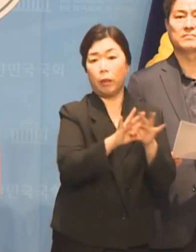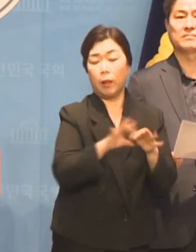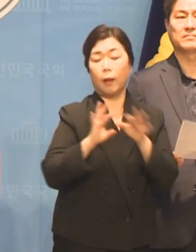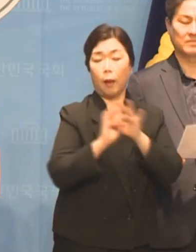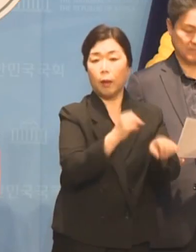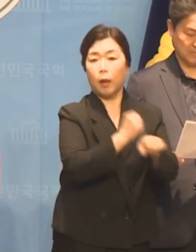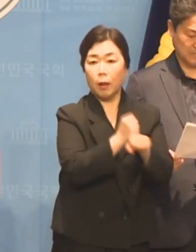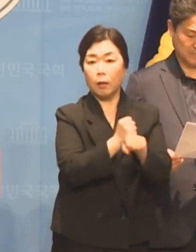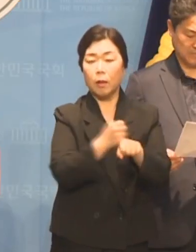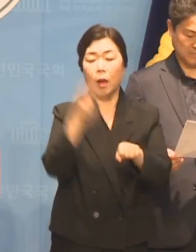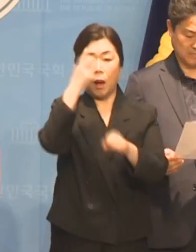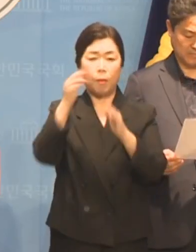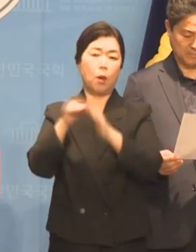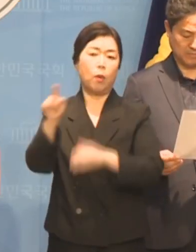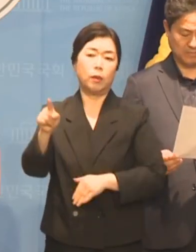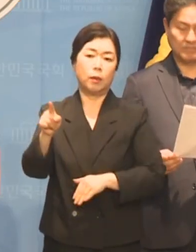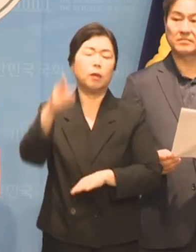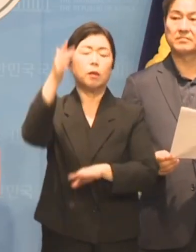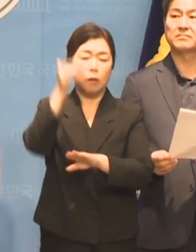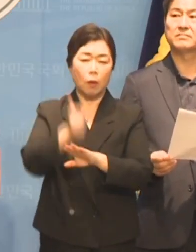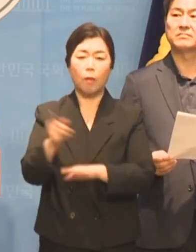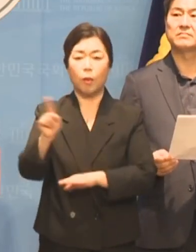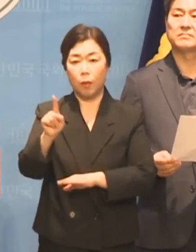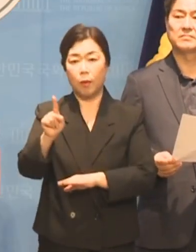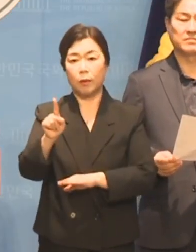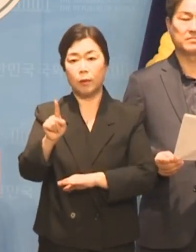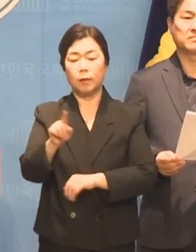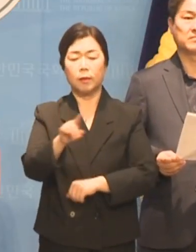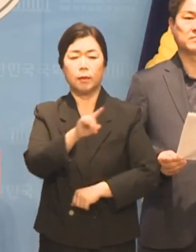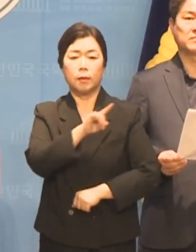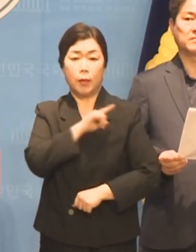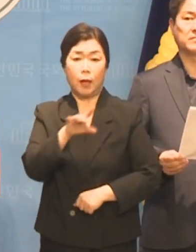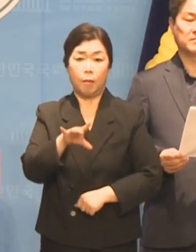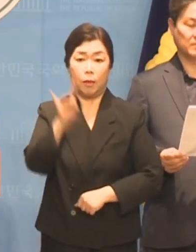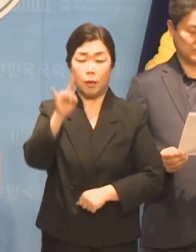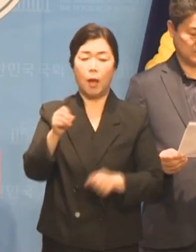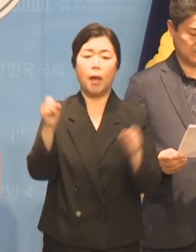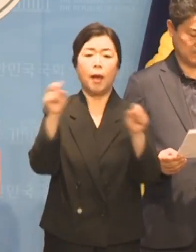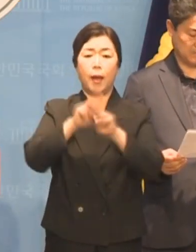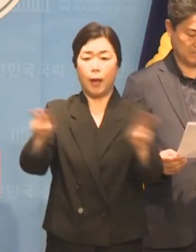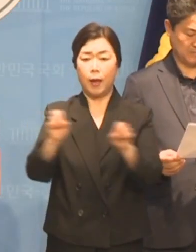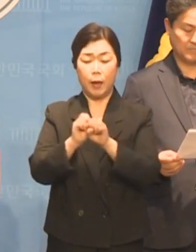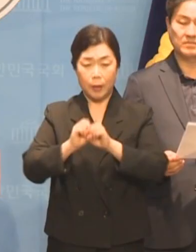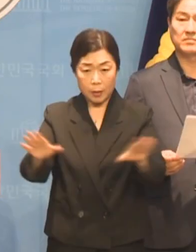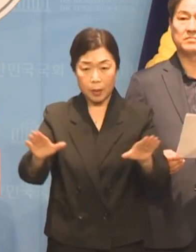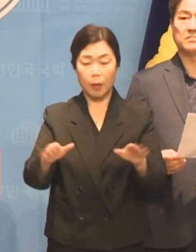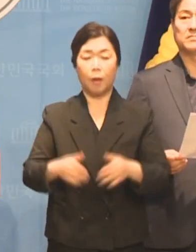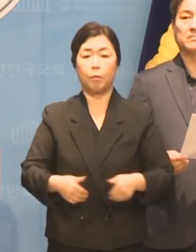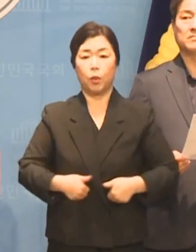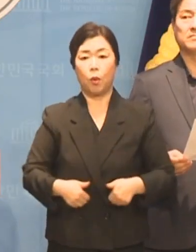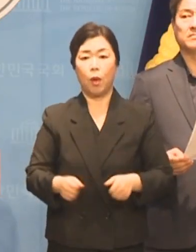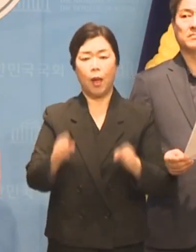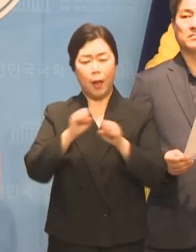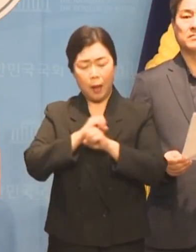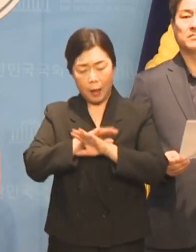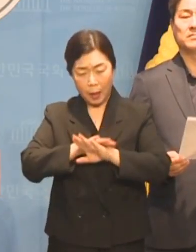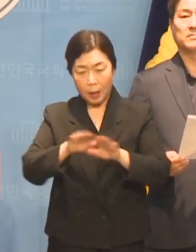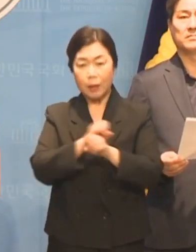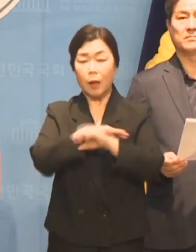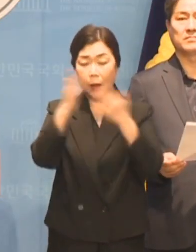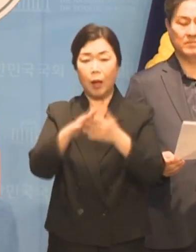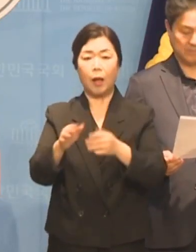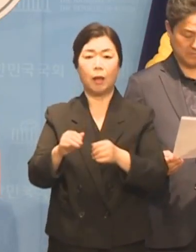닥칠 결말은 하나뿐입니다. 가장 먼저 해체에 준하는 개혁의 대상이